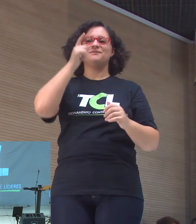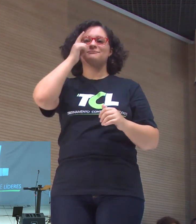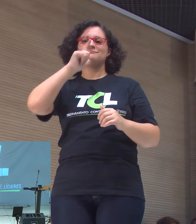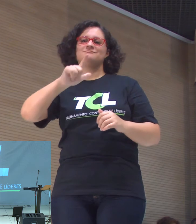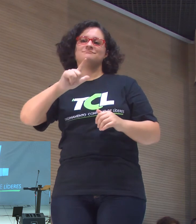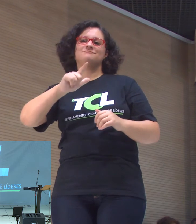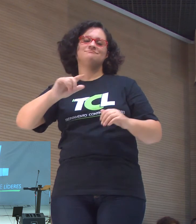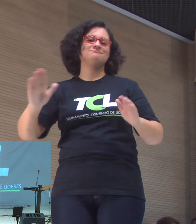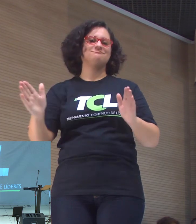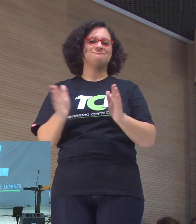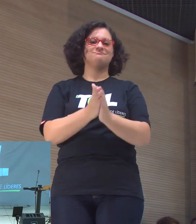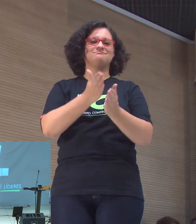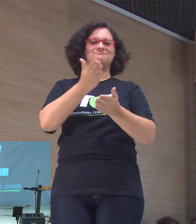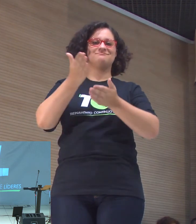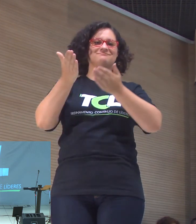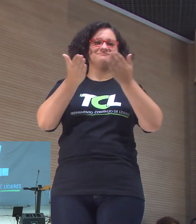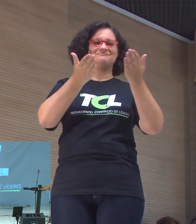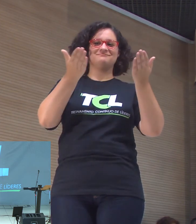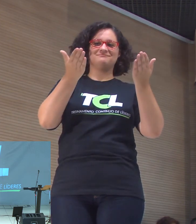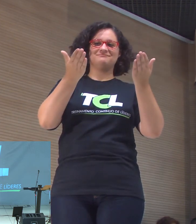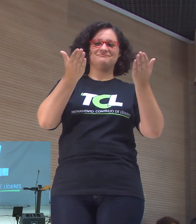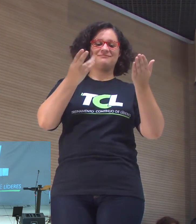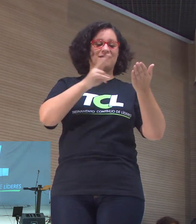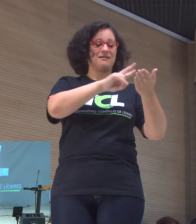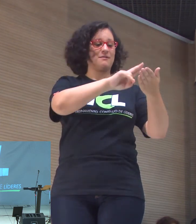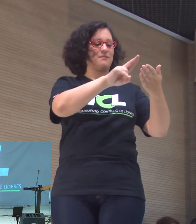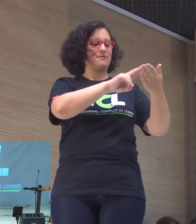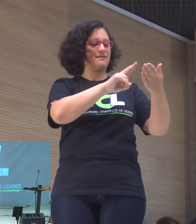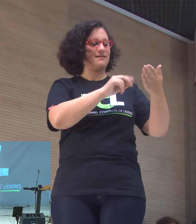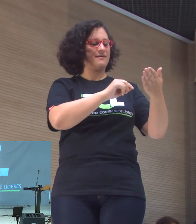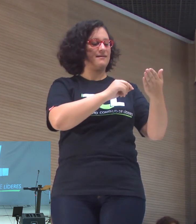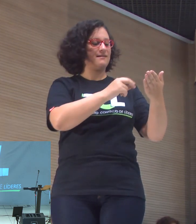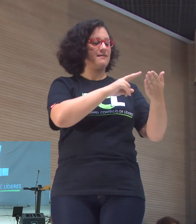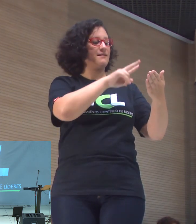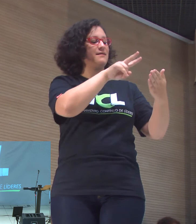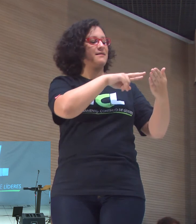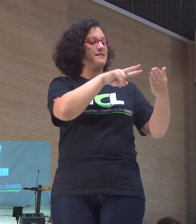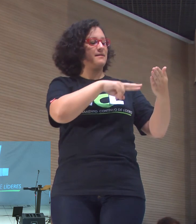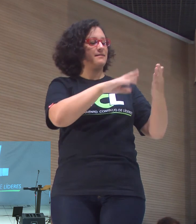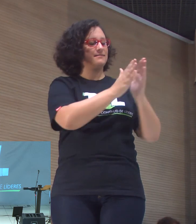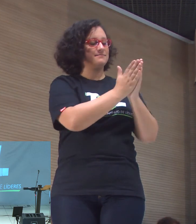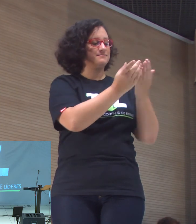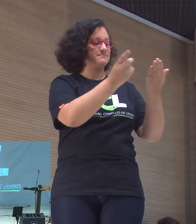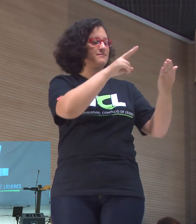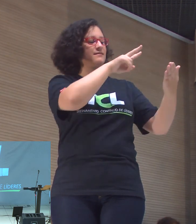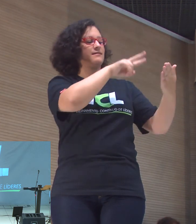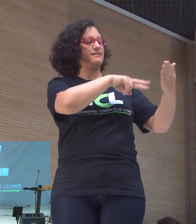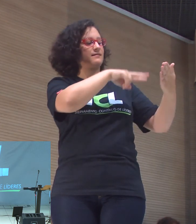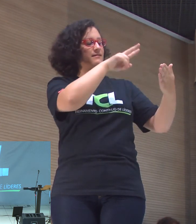resultados. Ensino bíblico, leitura da palavra de Deus. Veja você,